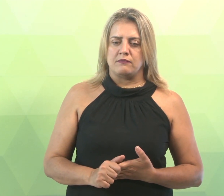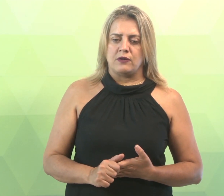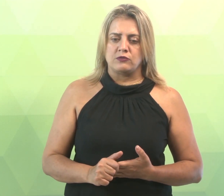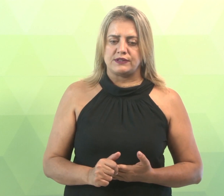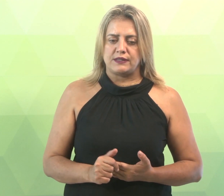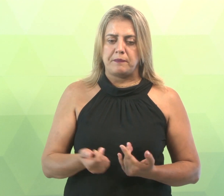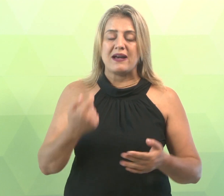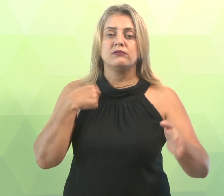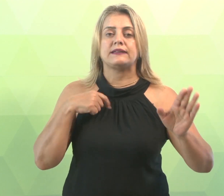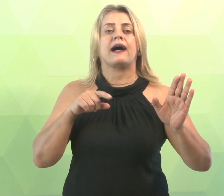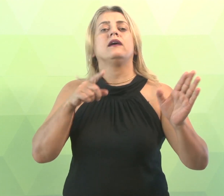eu se perguntar,